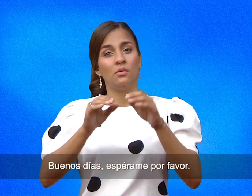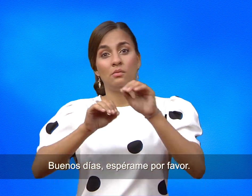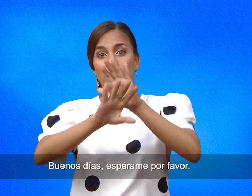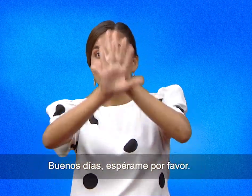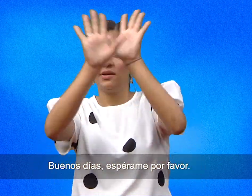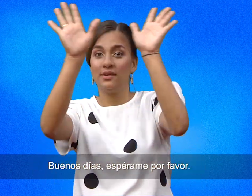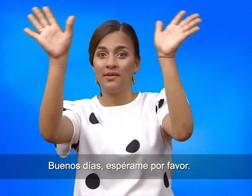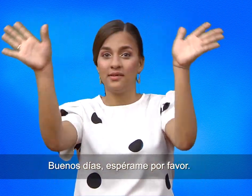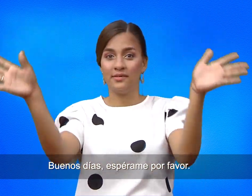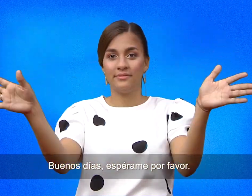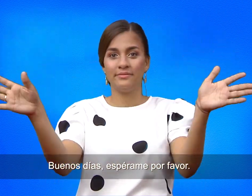Buenos días.